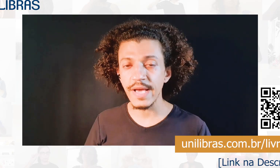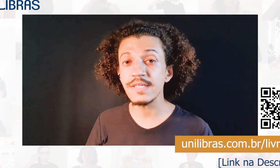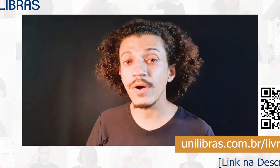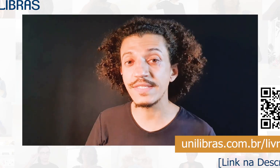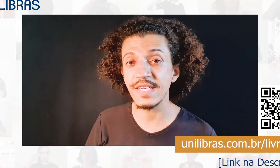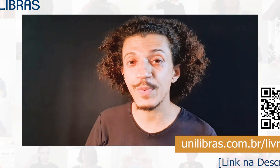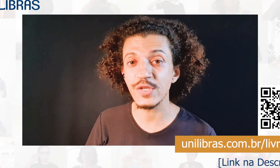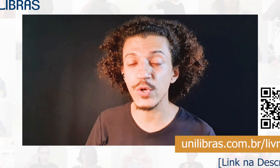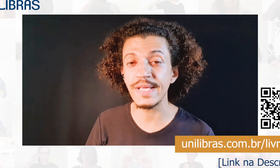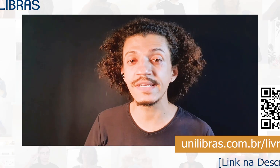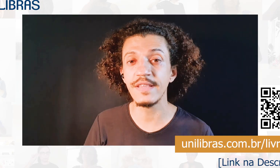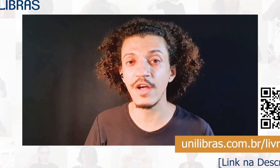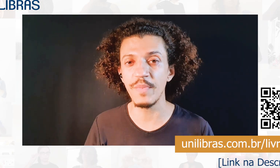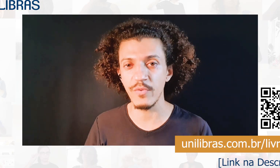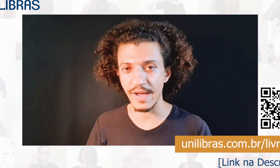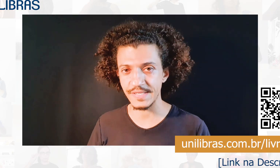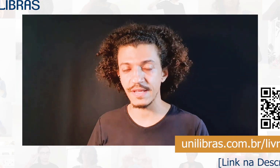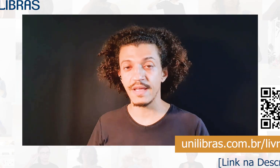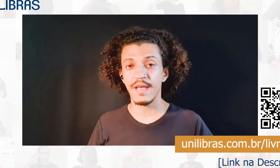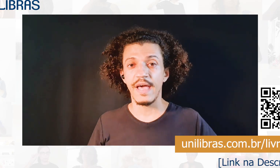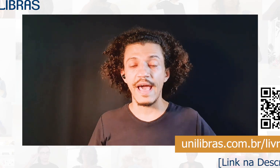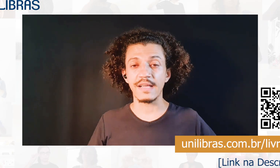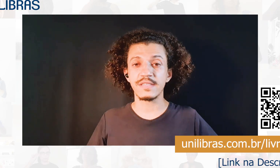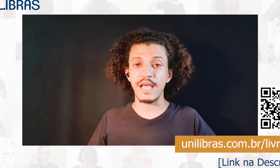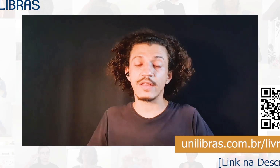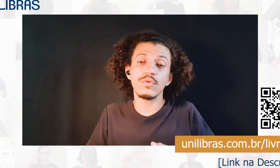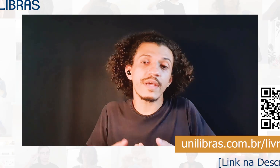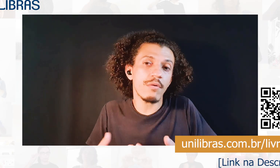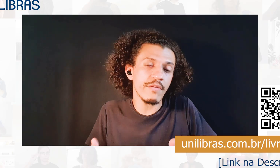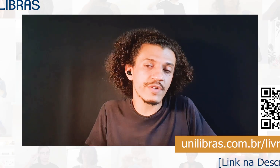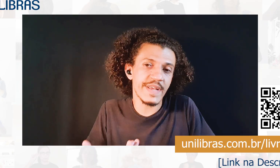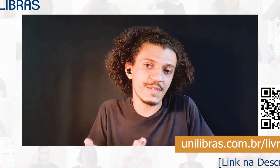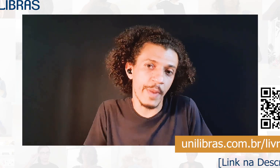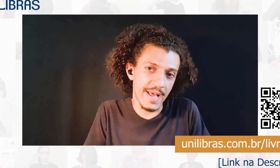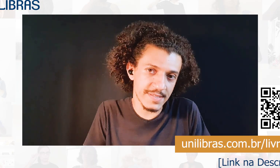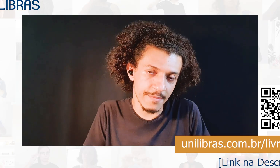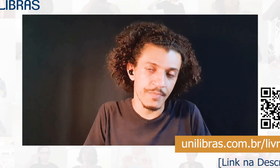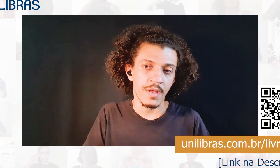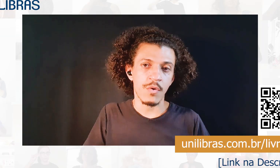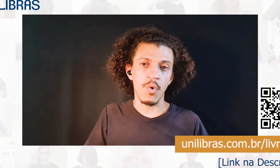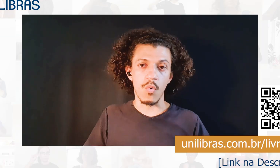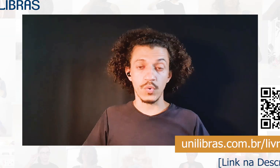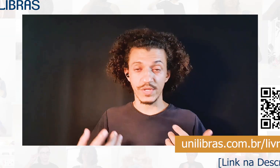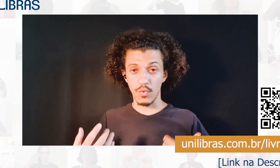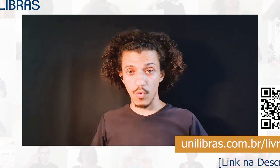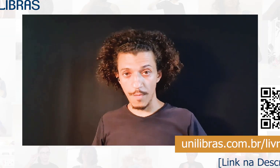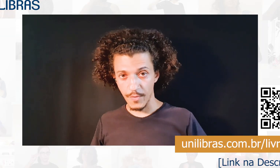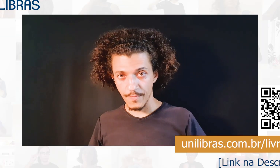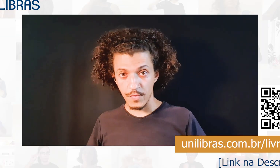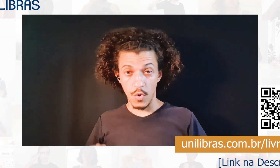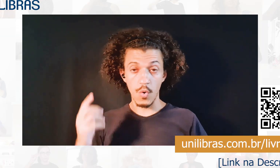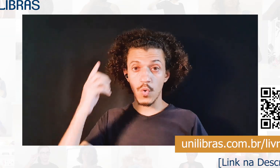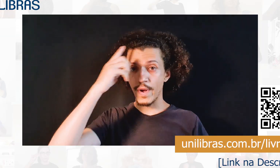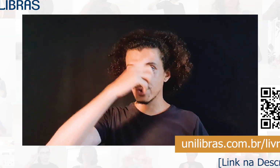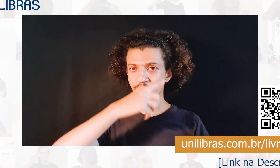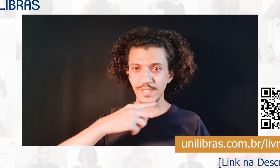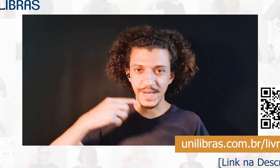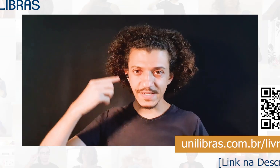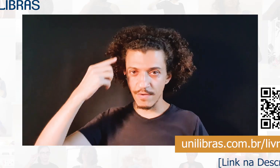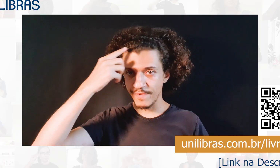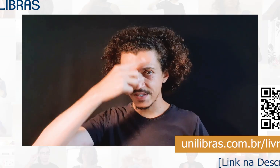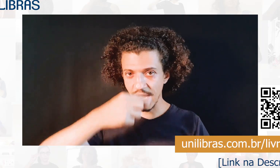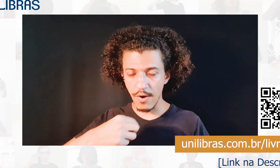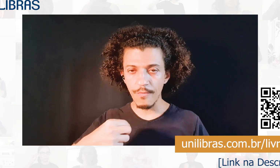manuais. O que são as expressões não manuais? É tudo aquilo que você expressa com o seu corpo, ou com a